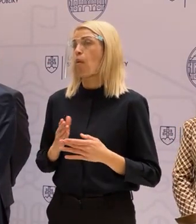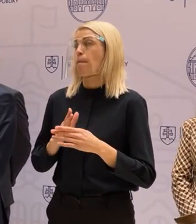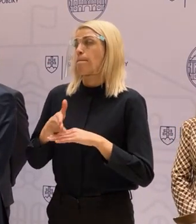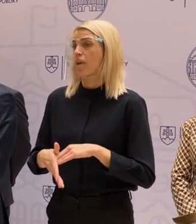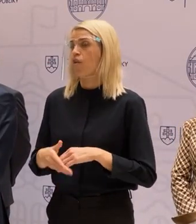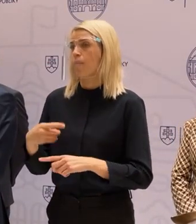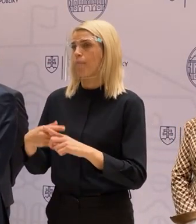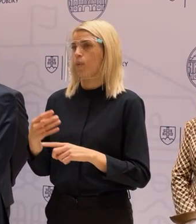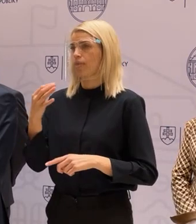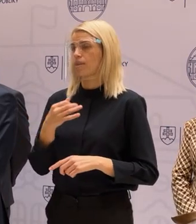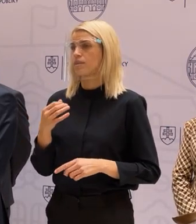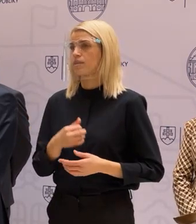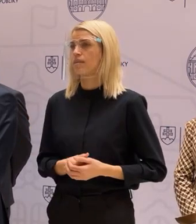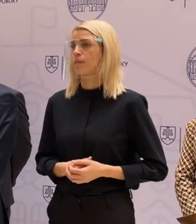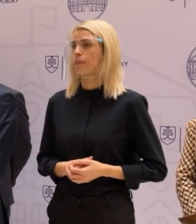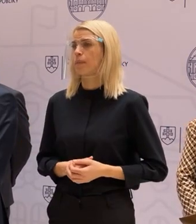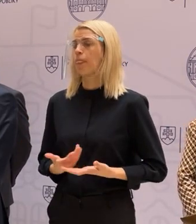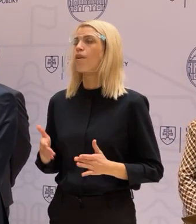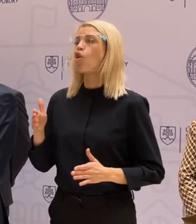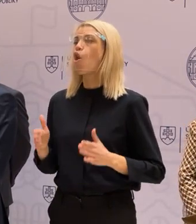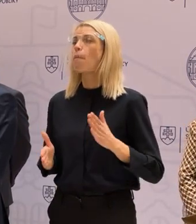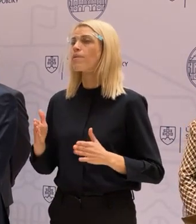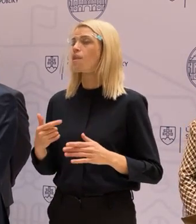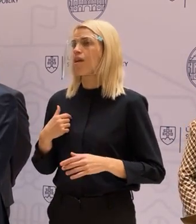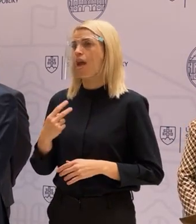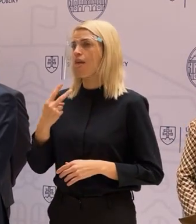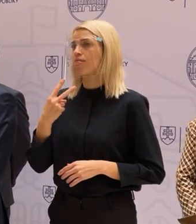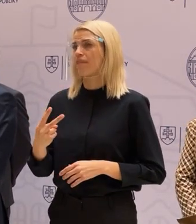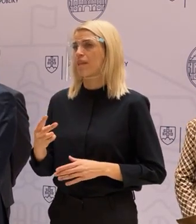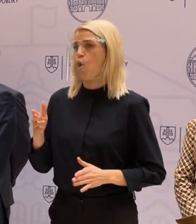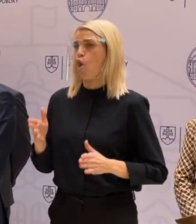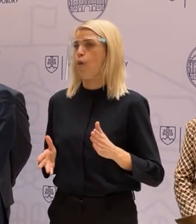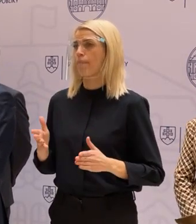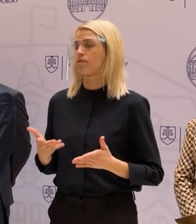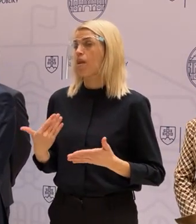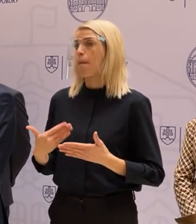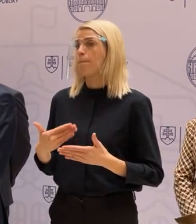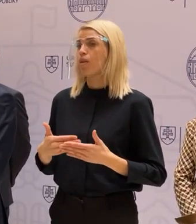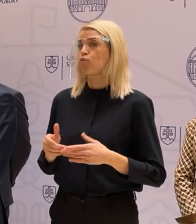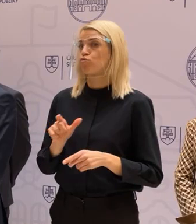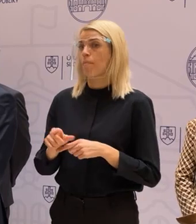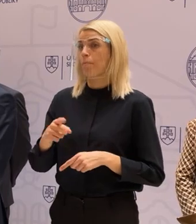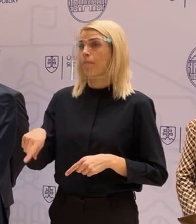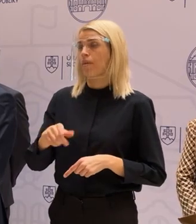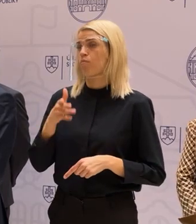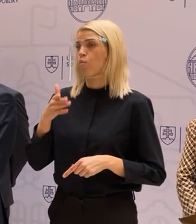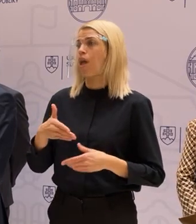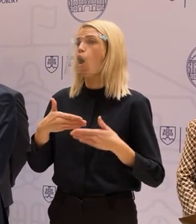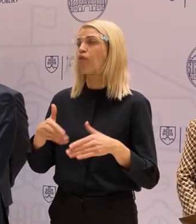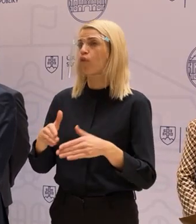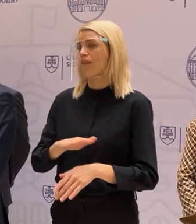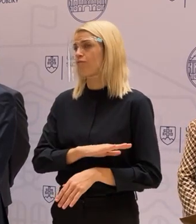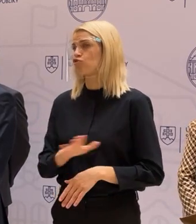testom. Tie obmedzenia, ja nevidím pre nejaké obmedzenia, pretože vlastne pre nich budú otvorené všetky prevádzky, ktoré